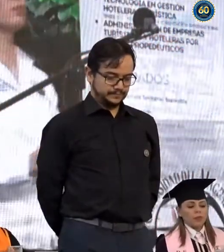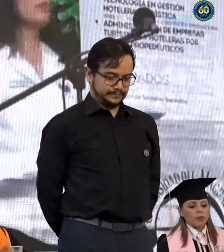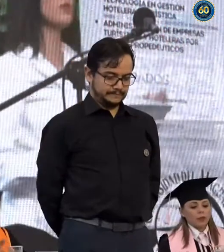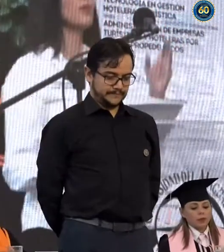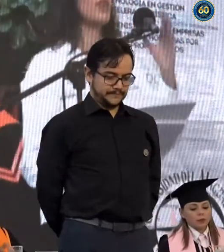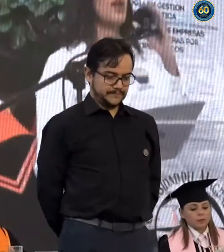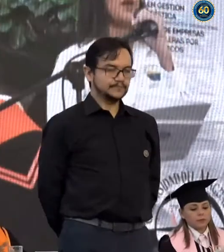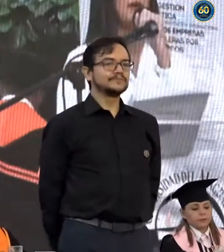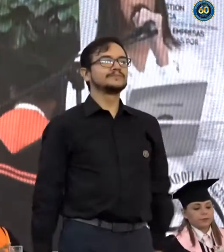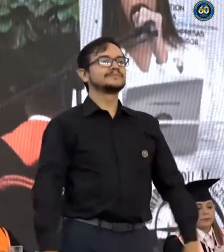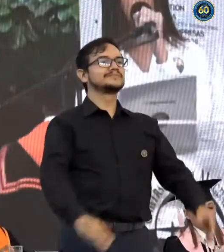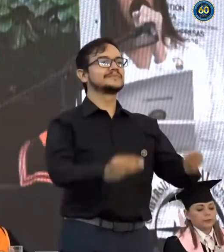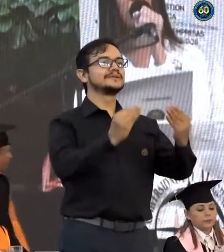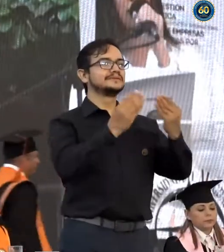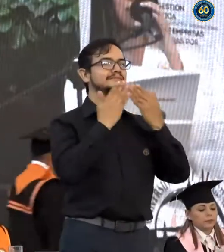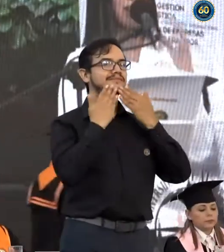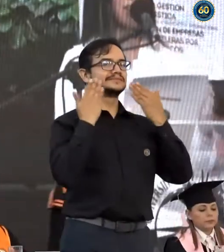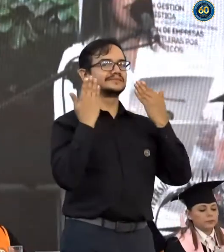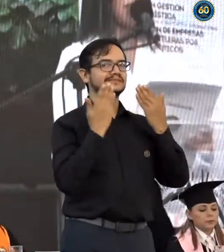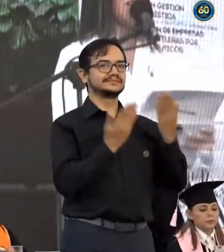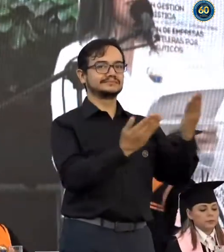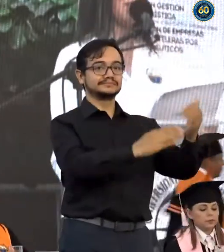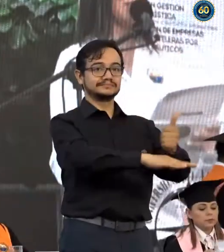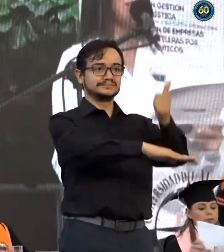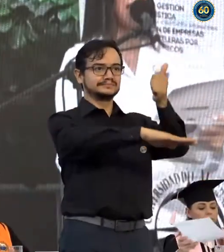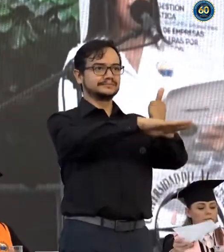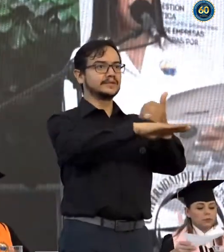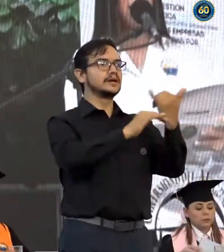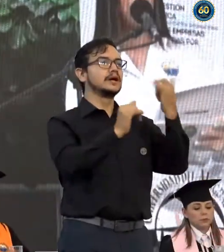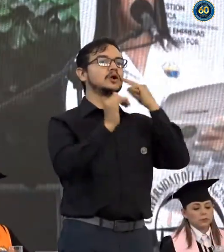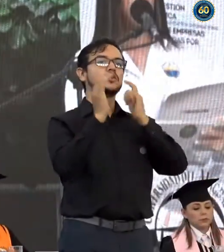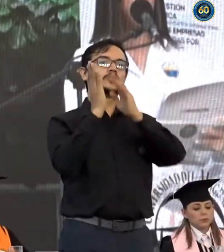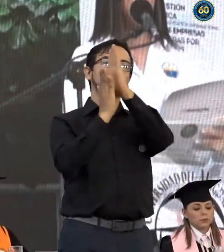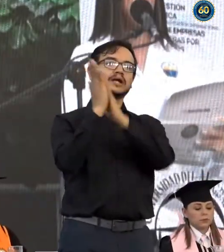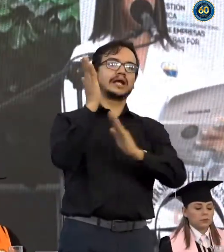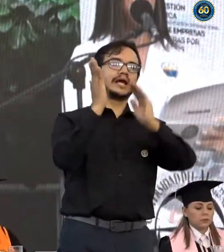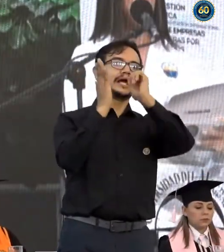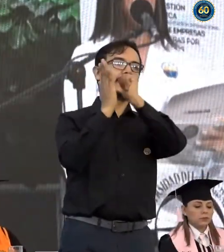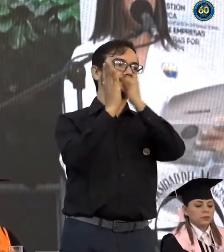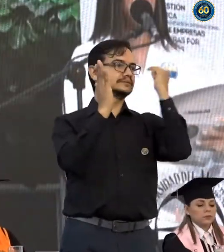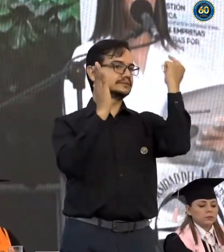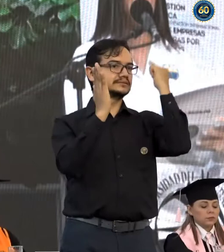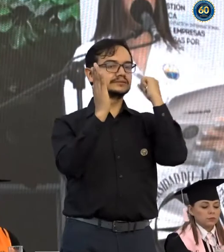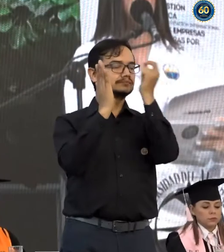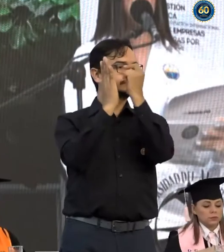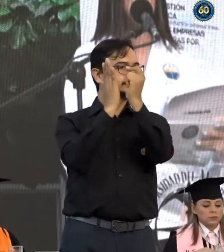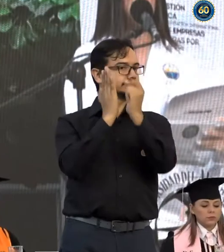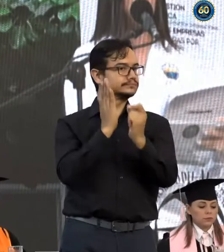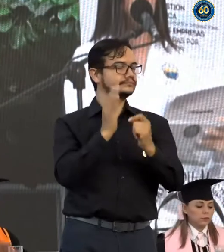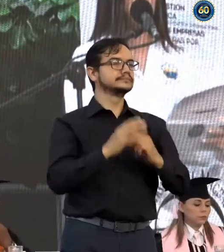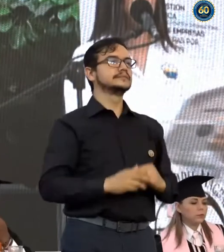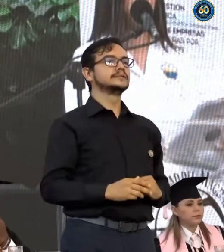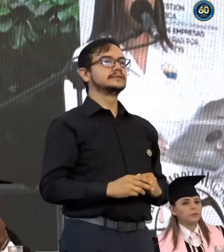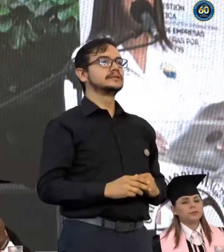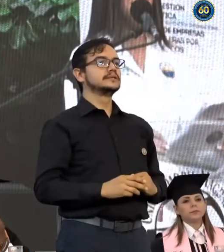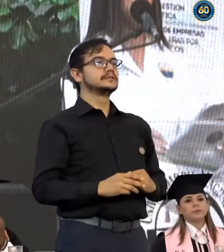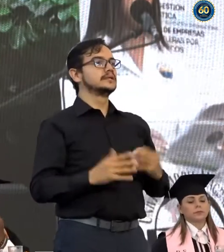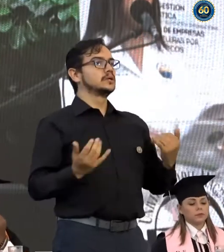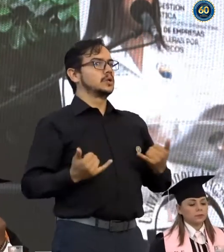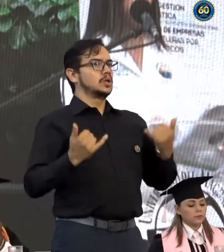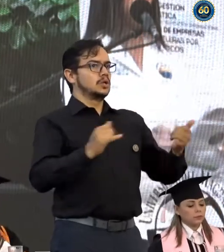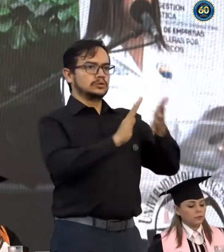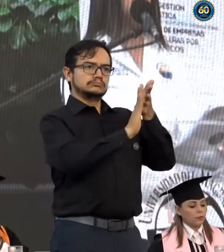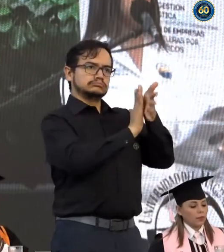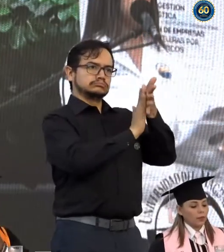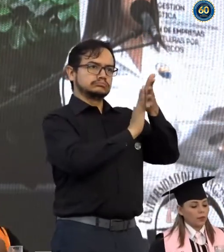Muchas gracias señor rector lectura del acta general de grado otorgando los títulos el acto académico de los grados